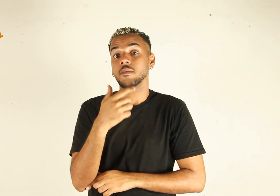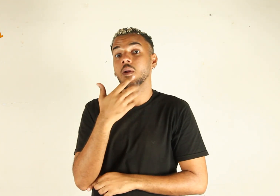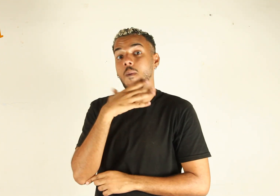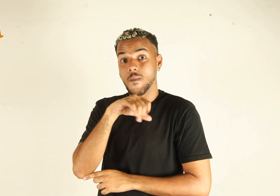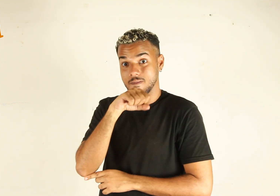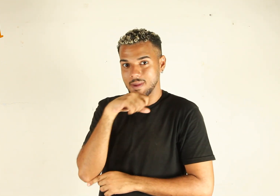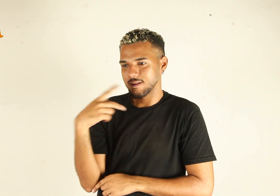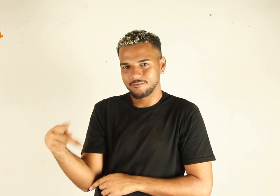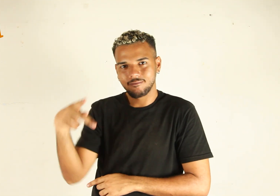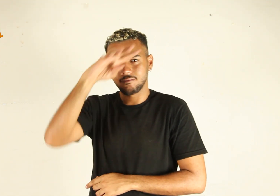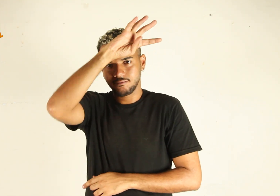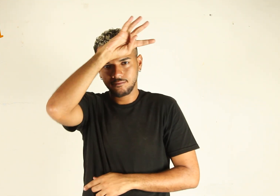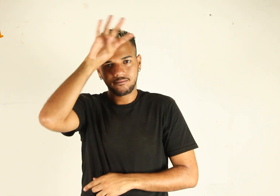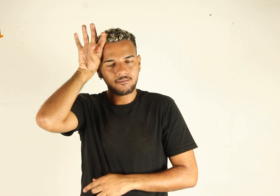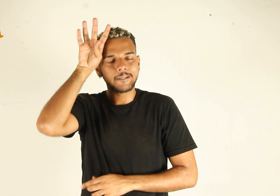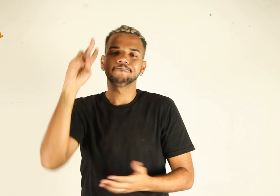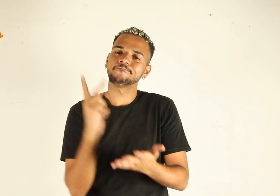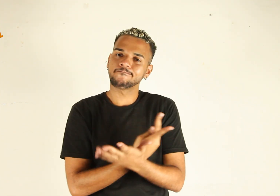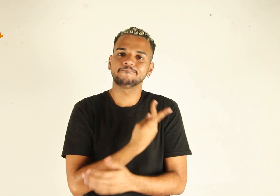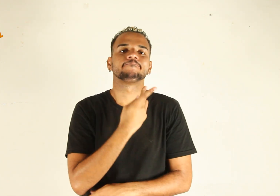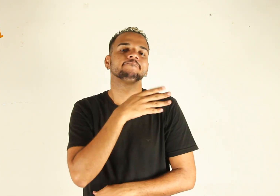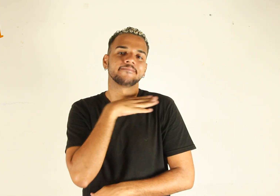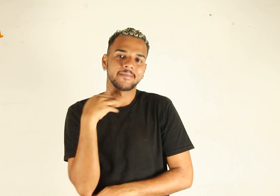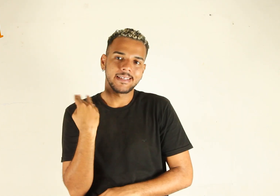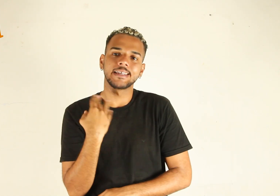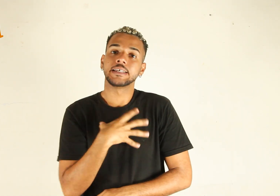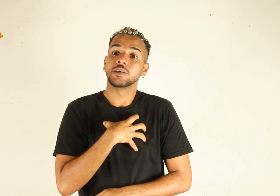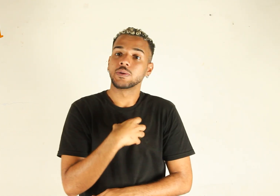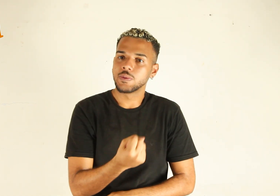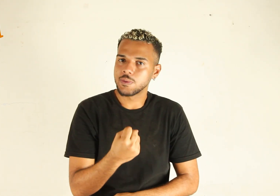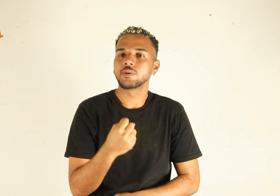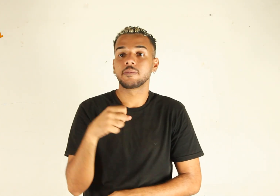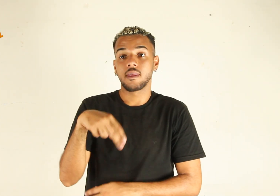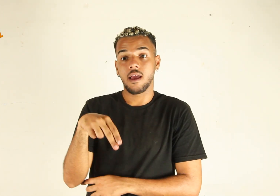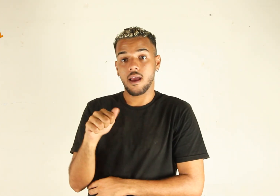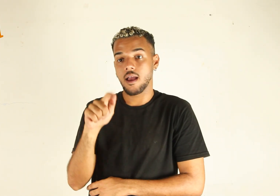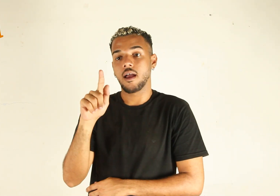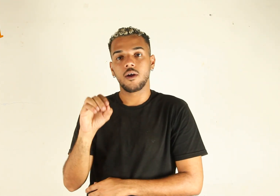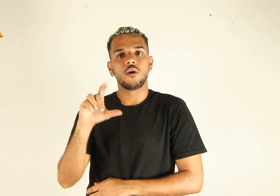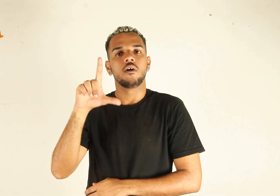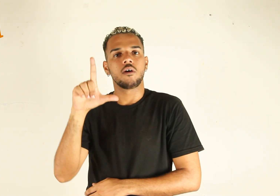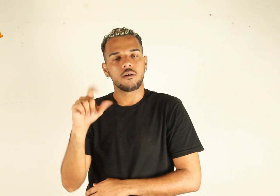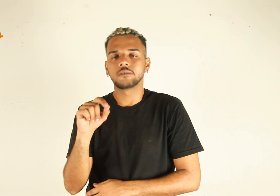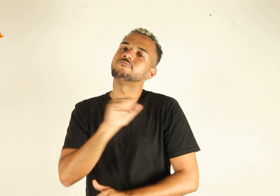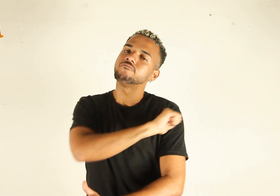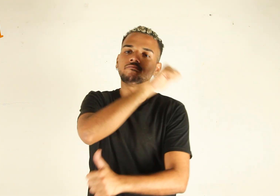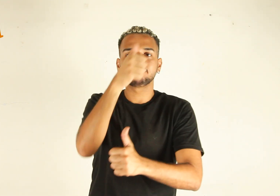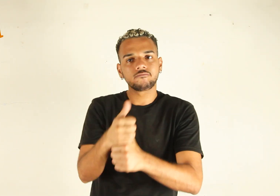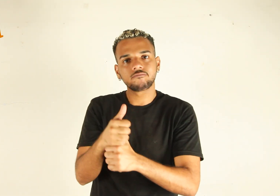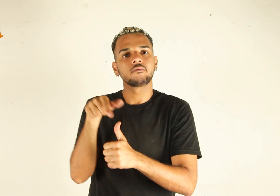bastante conturbado, com a invasão do Nodongo, relações comerciais desorganizadas e as lideranças locais, os